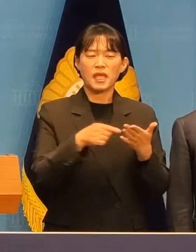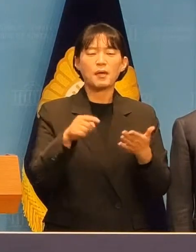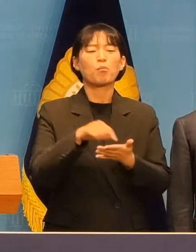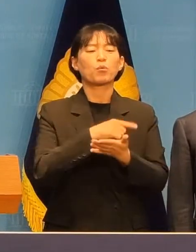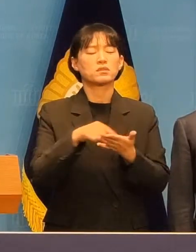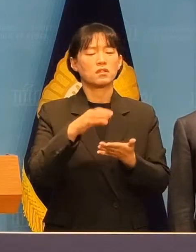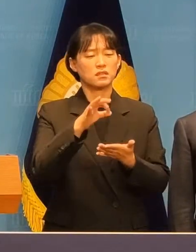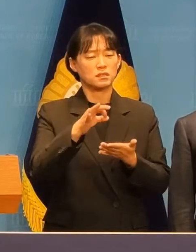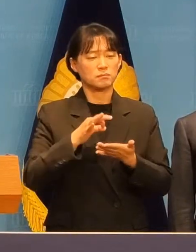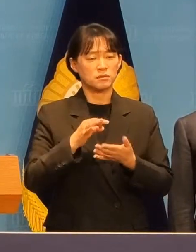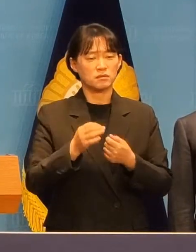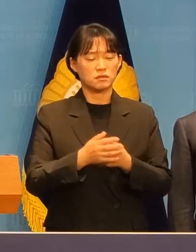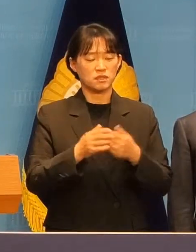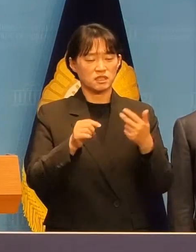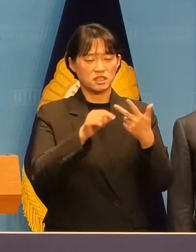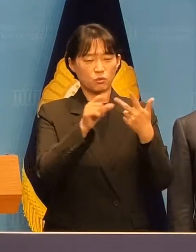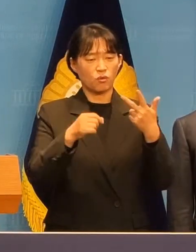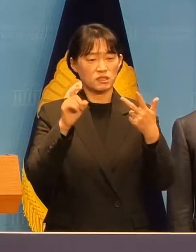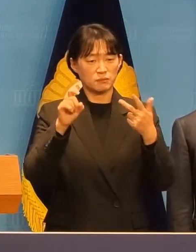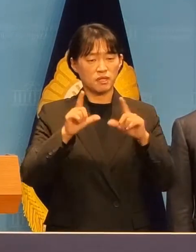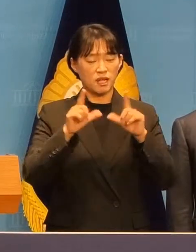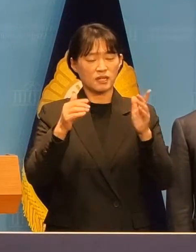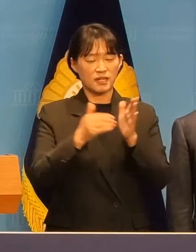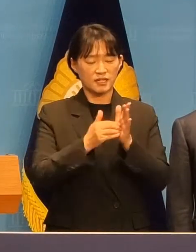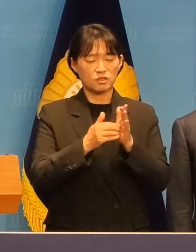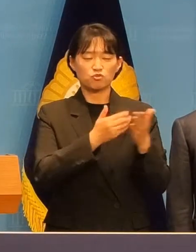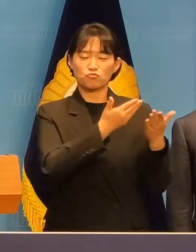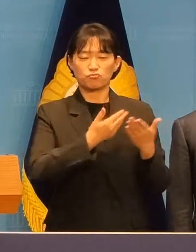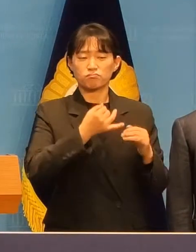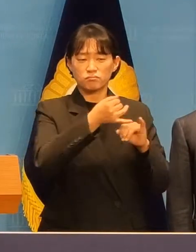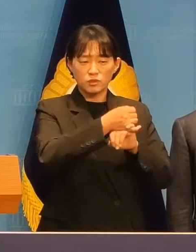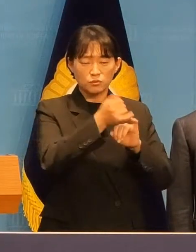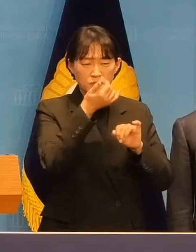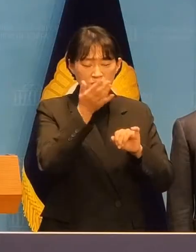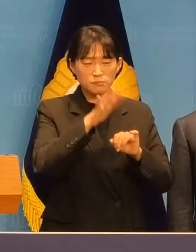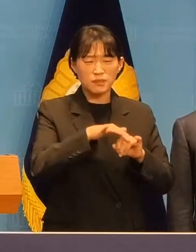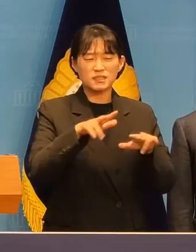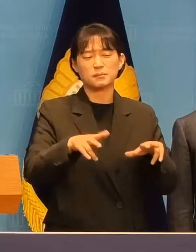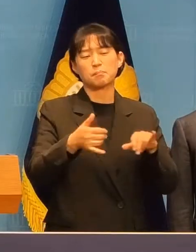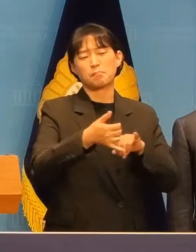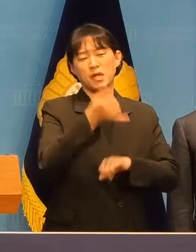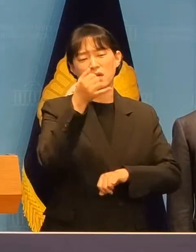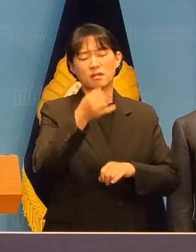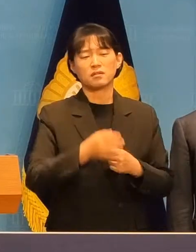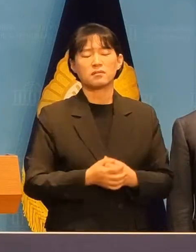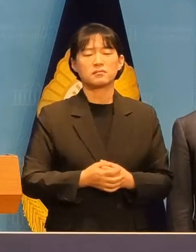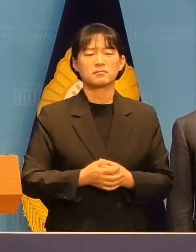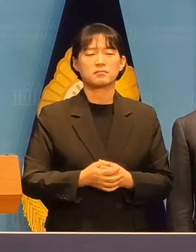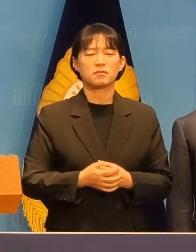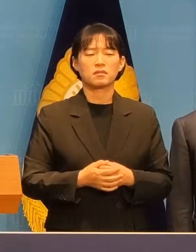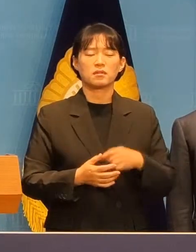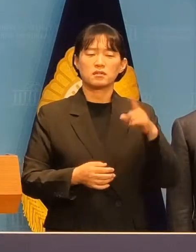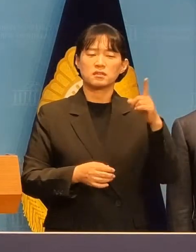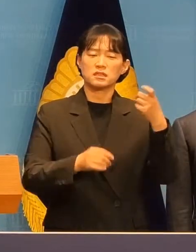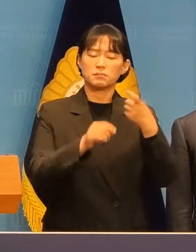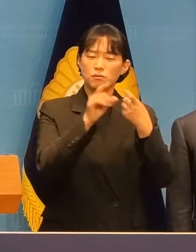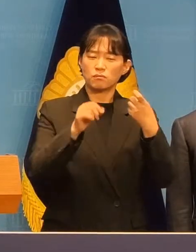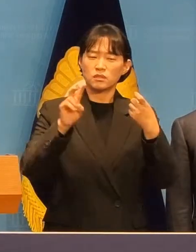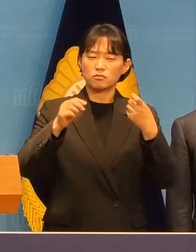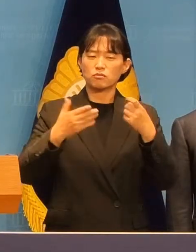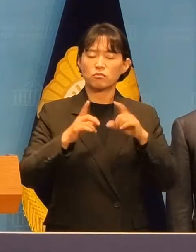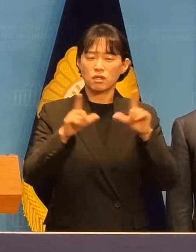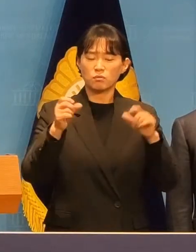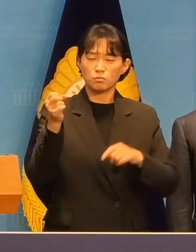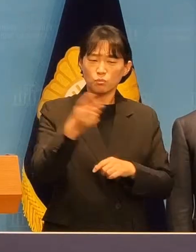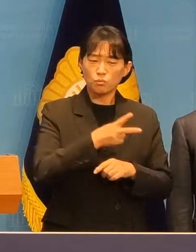보상금을 2025년 7월 10일까지 지급하겠다고 약속했지만 끝내 지키지 않았고 11월 29일에 또